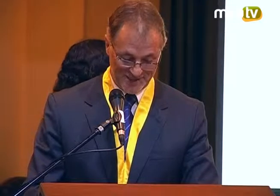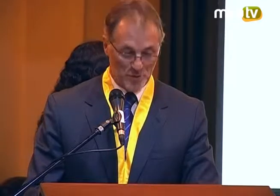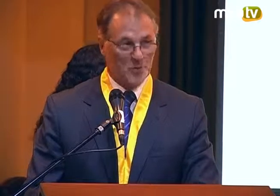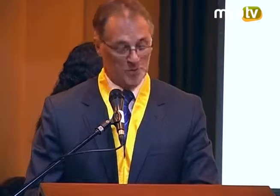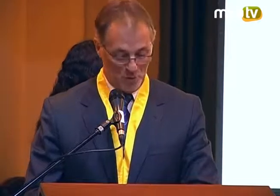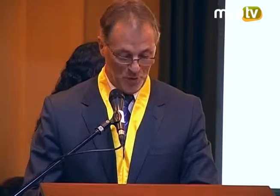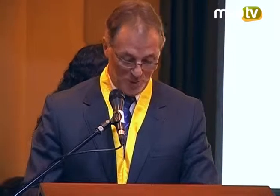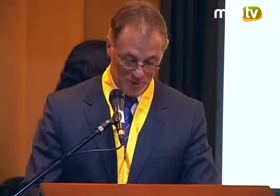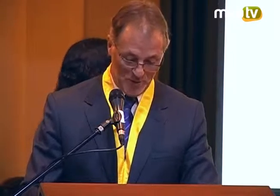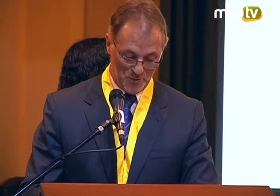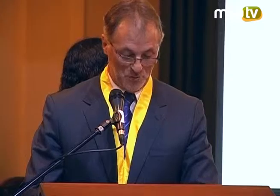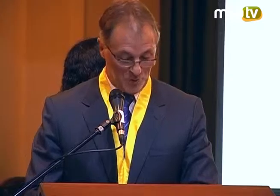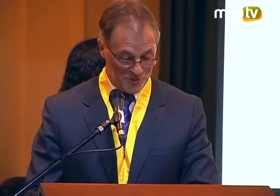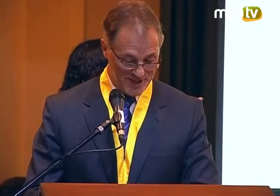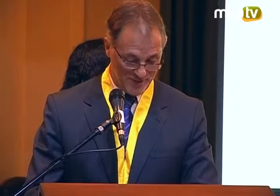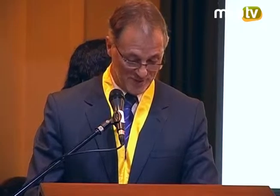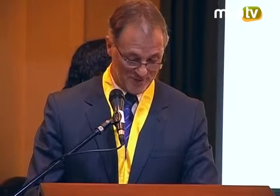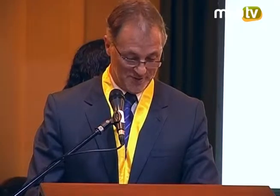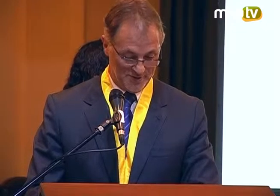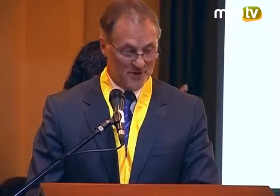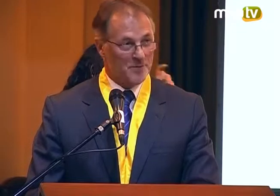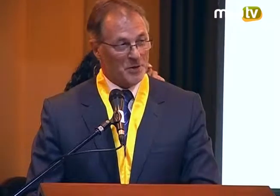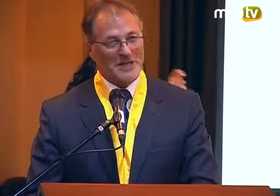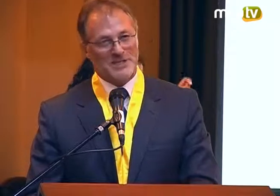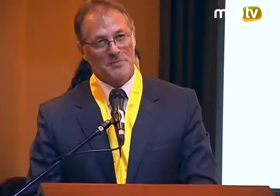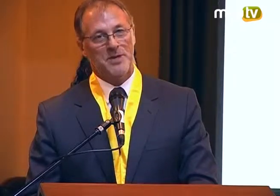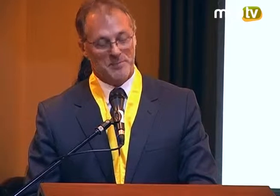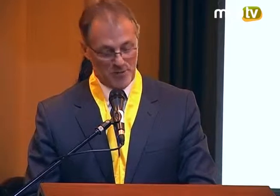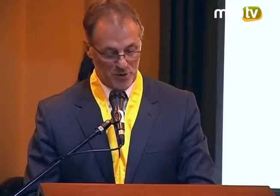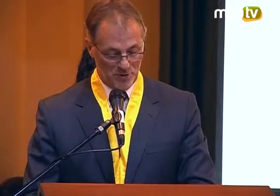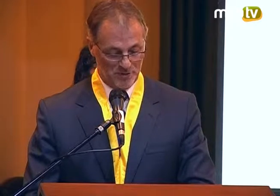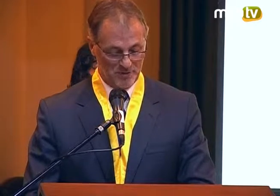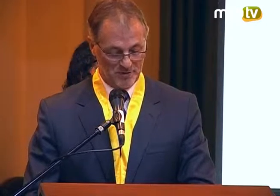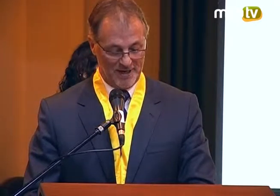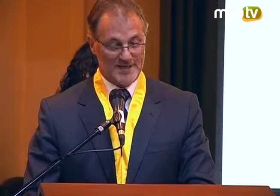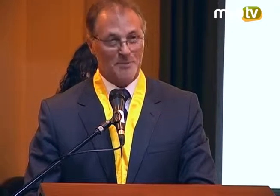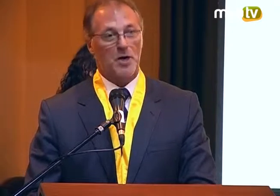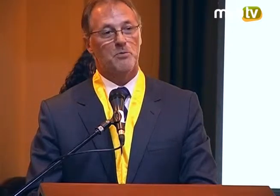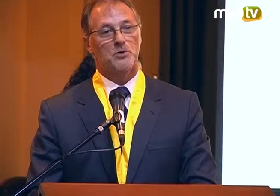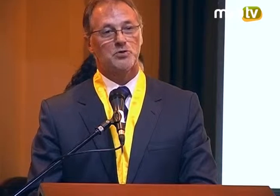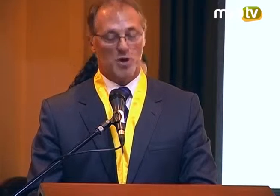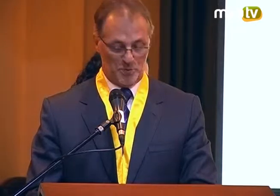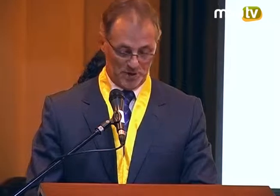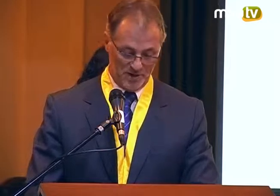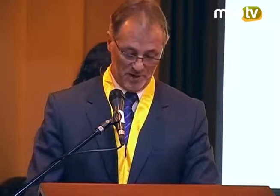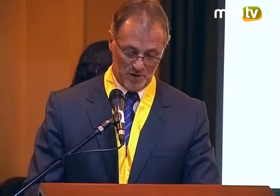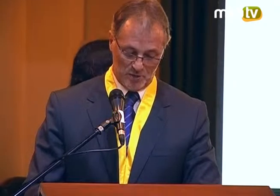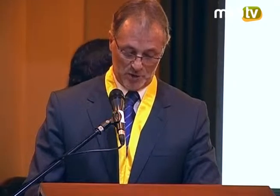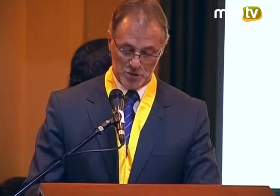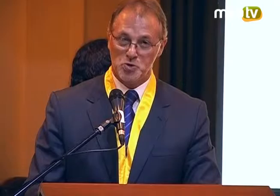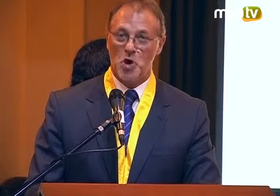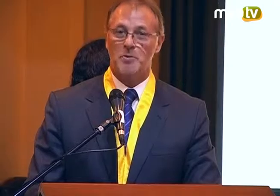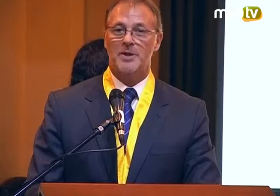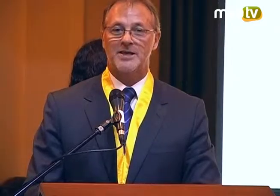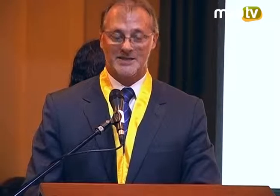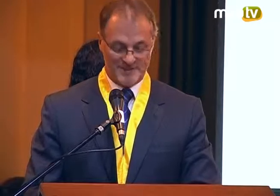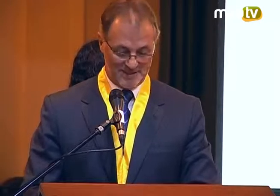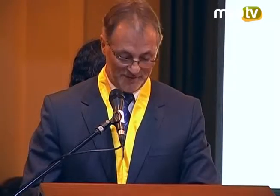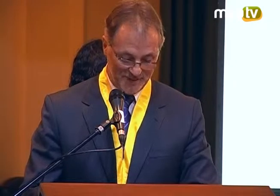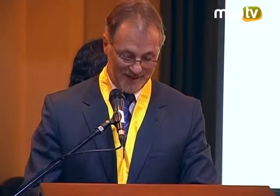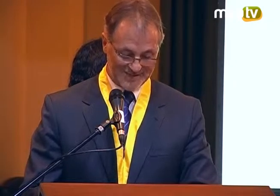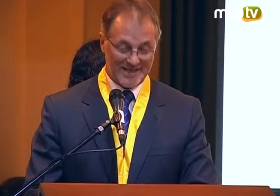excelencia. Un poco en broma, un poco en serio, pero que siempre primó el llamarlo por su nombre, porque su